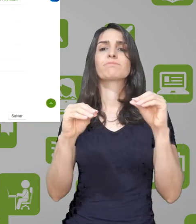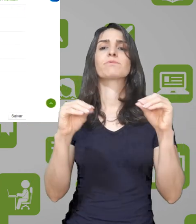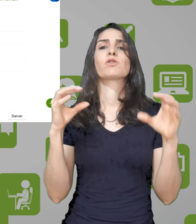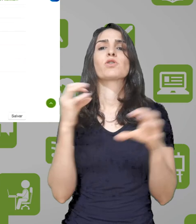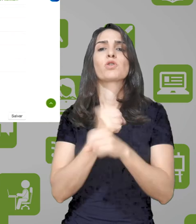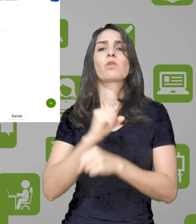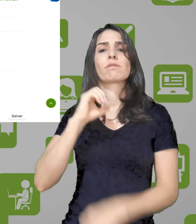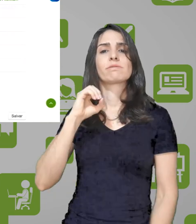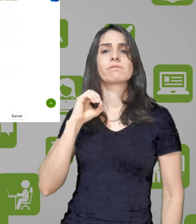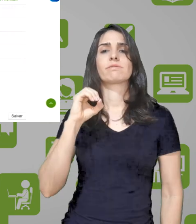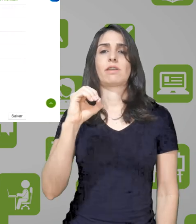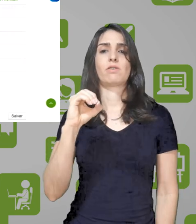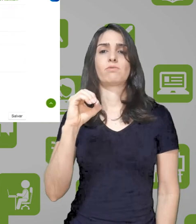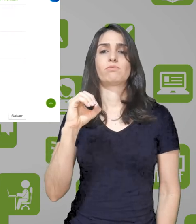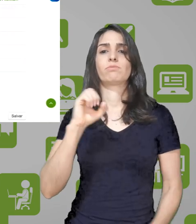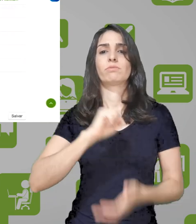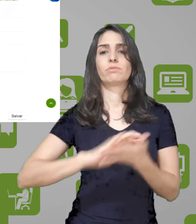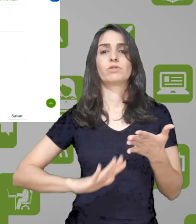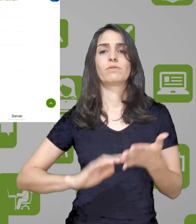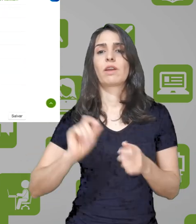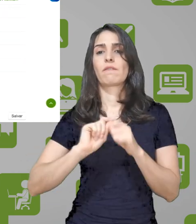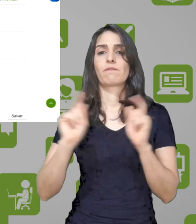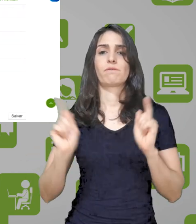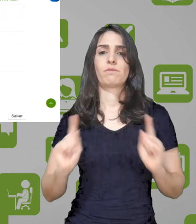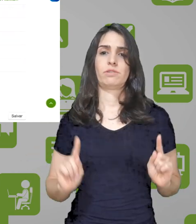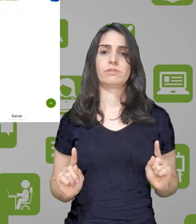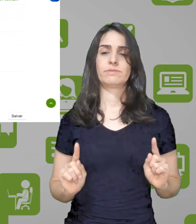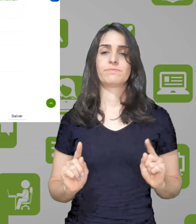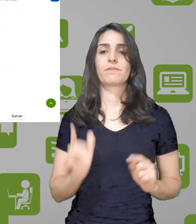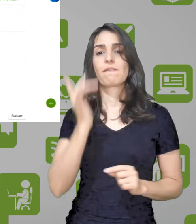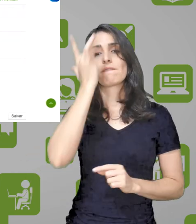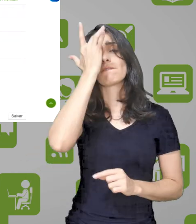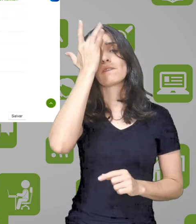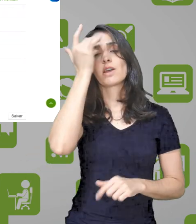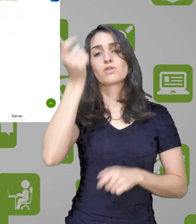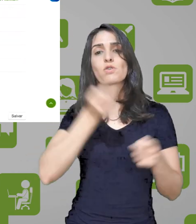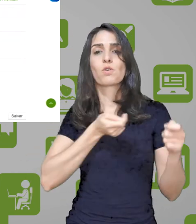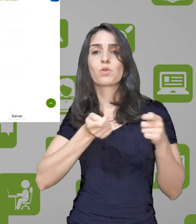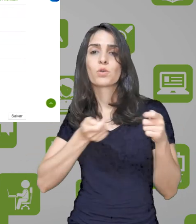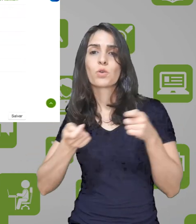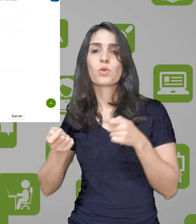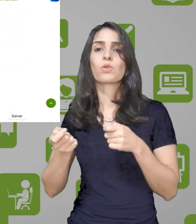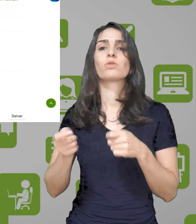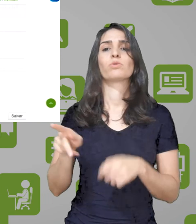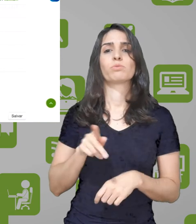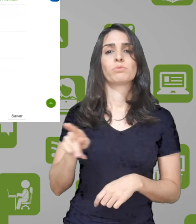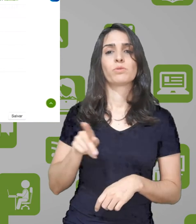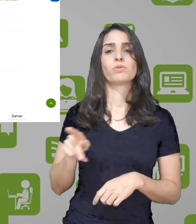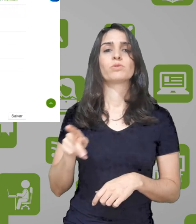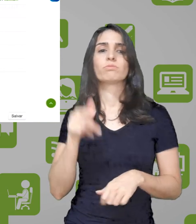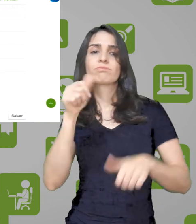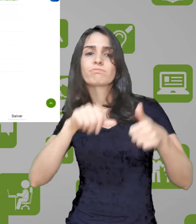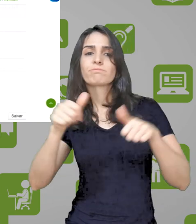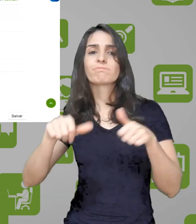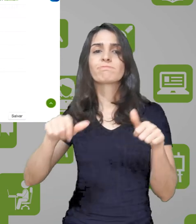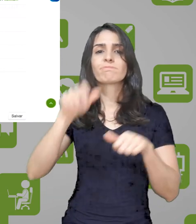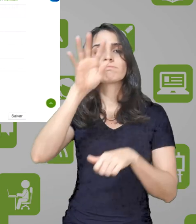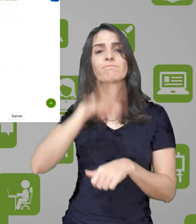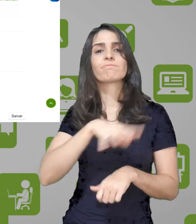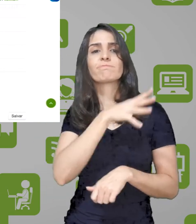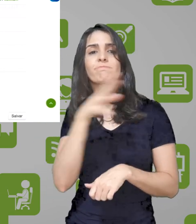importante registrar é a nota zero para as atividades são realizadas facilita no controle né do